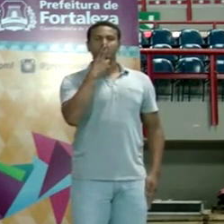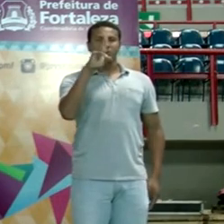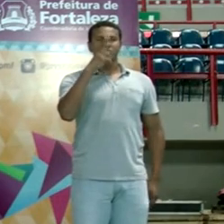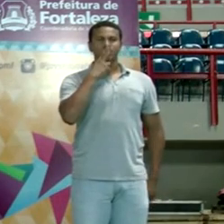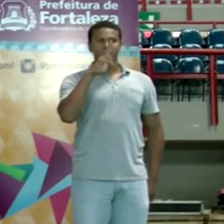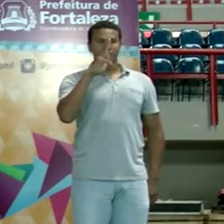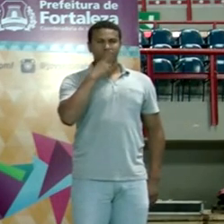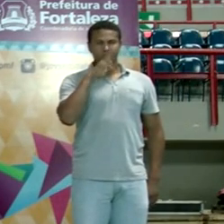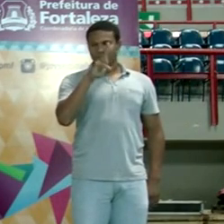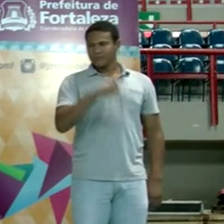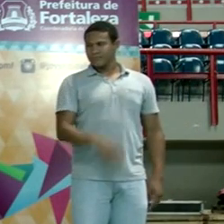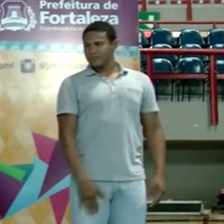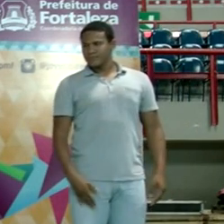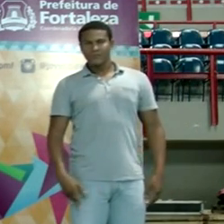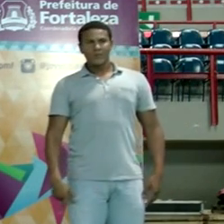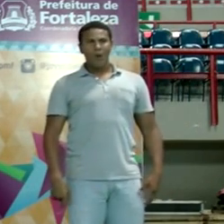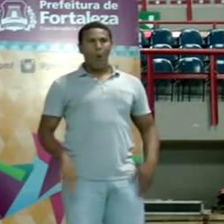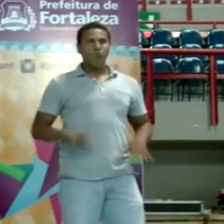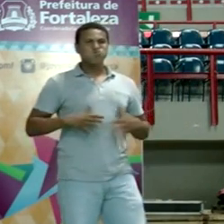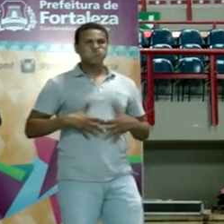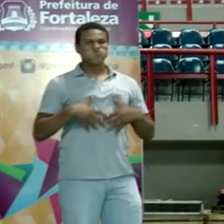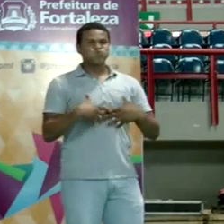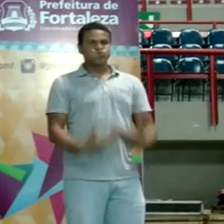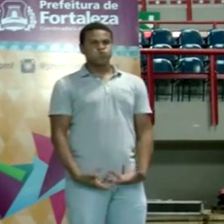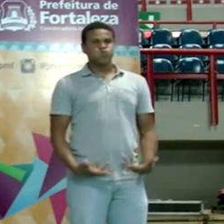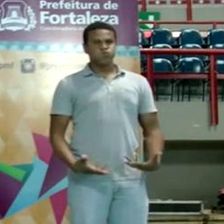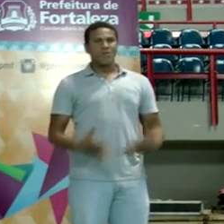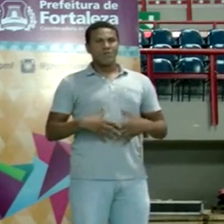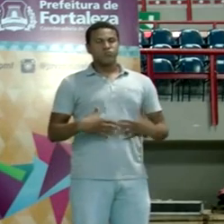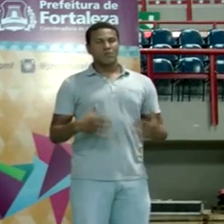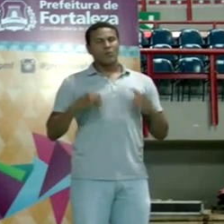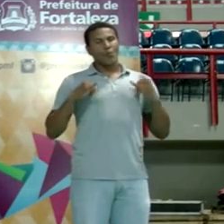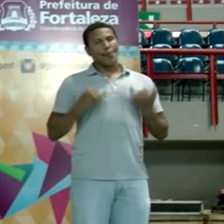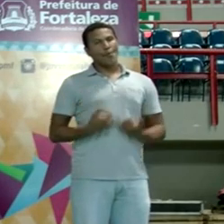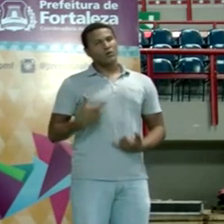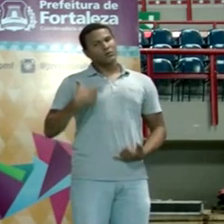estilo siciliano, que ele tem esse bucho aí, né? E obviamente...